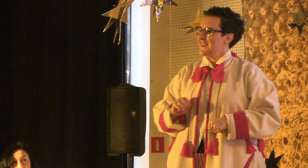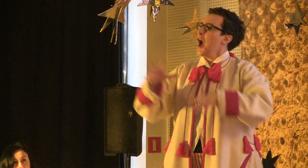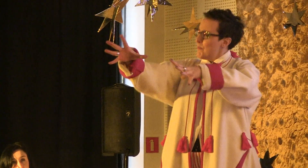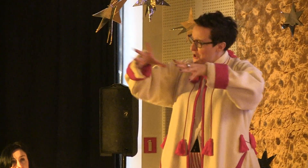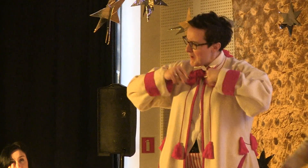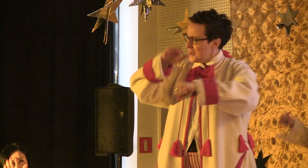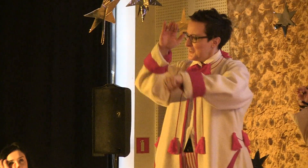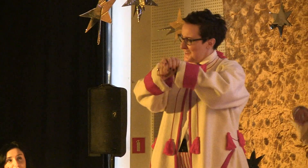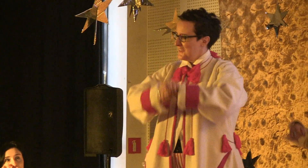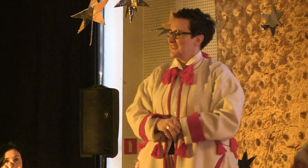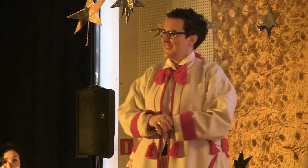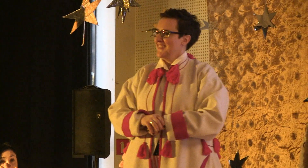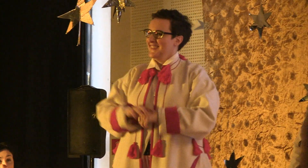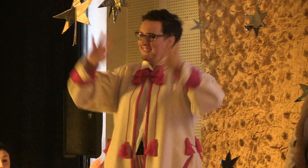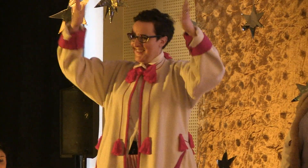Przyjmiecie nas?